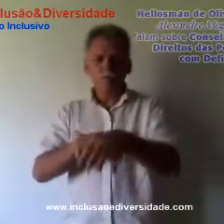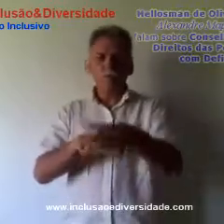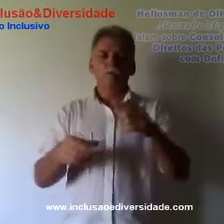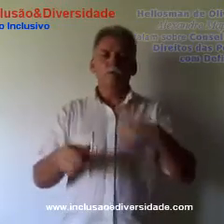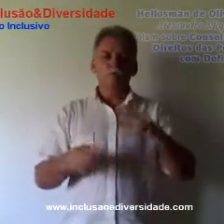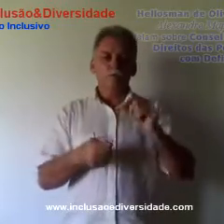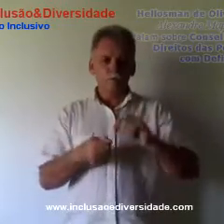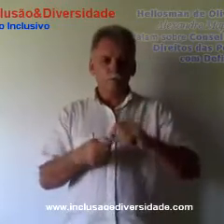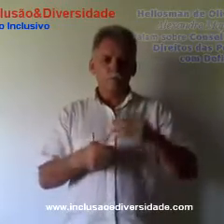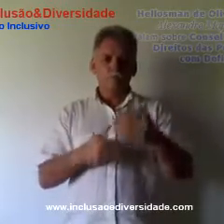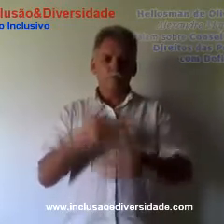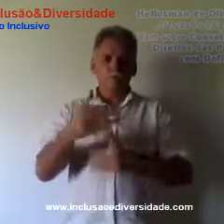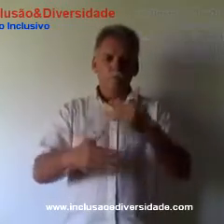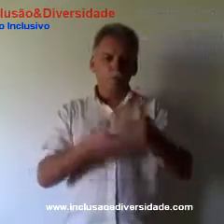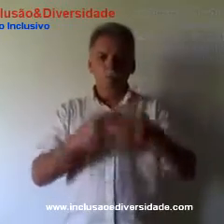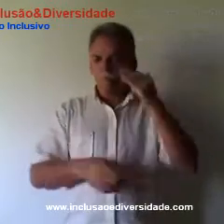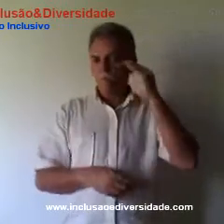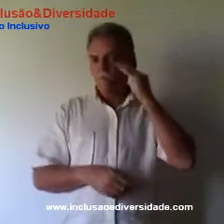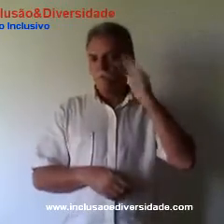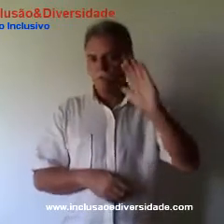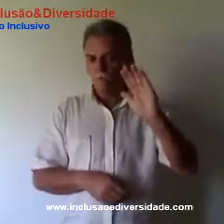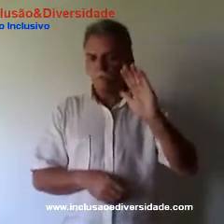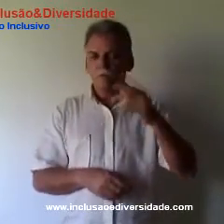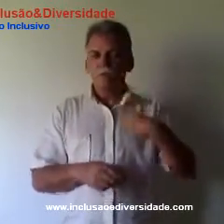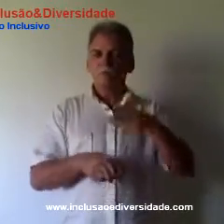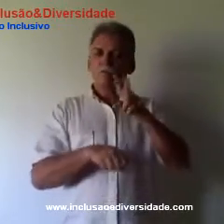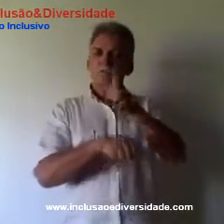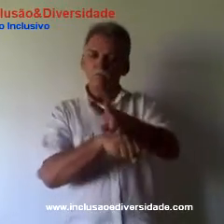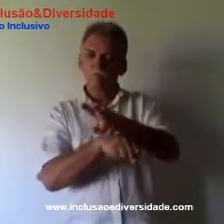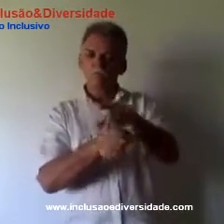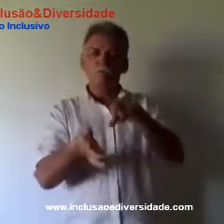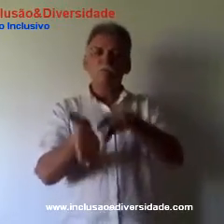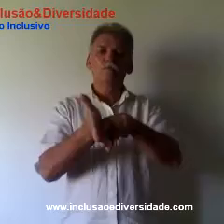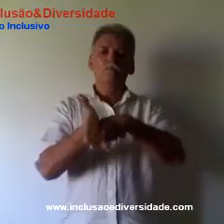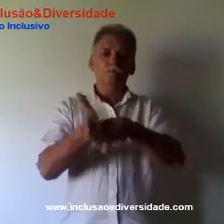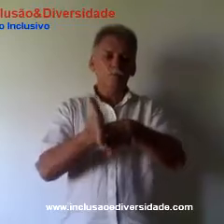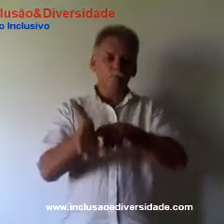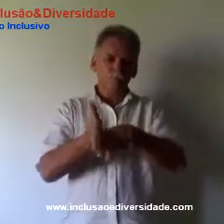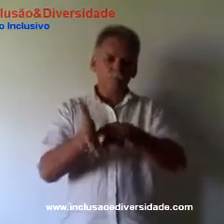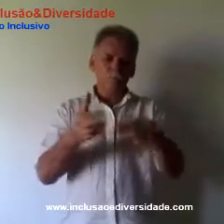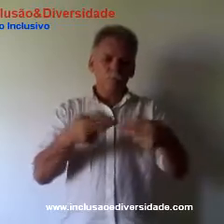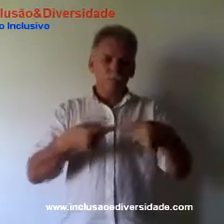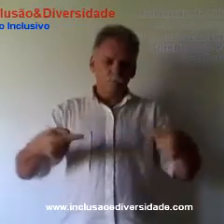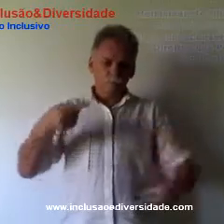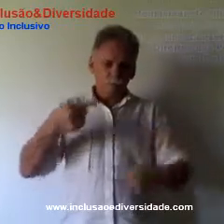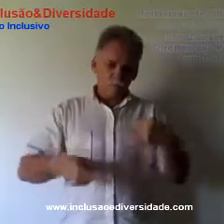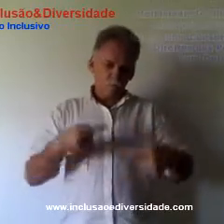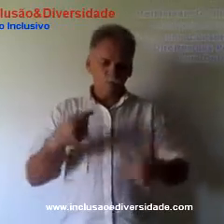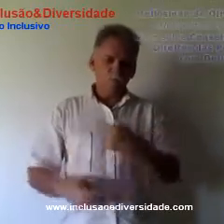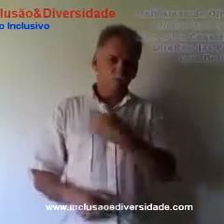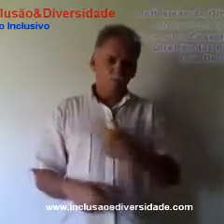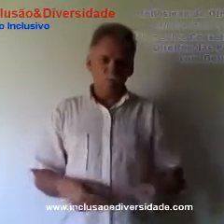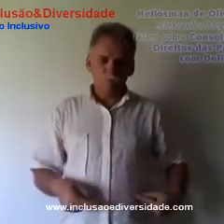efetivação e principalmente na fiscalização de políticas públicas, né?